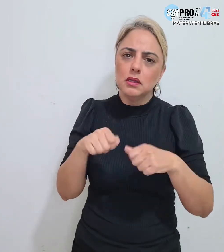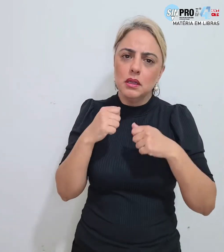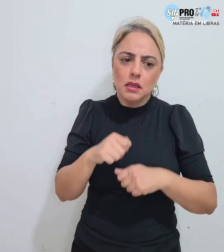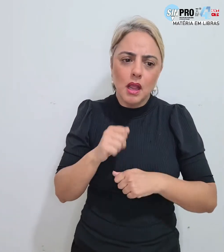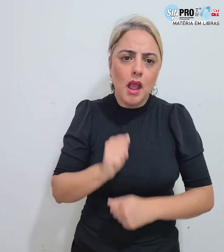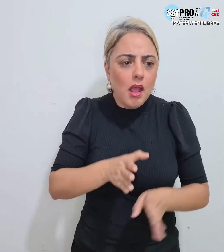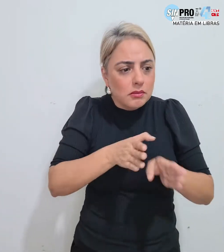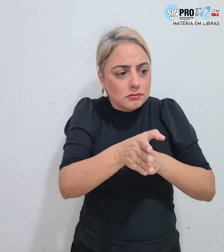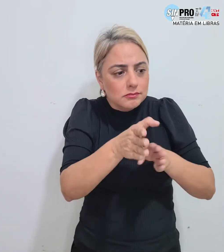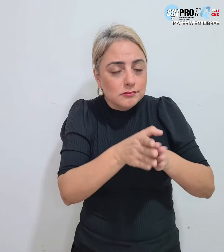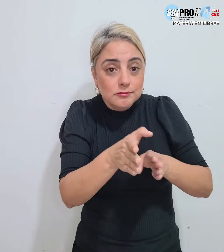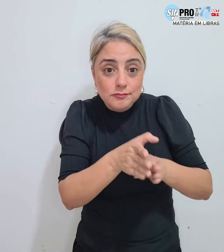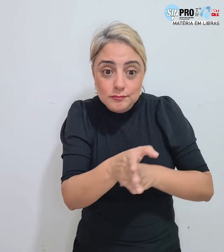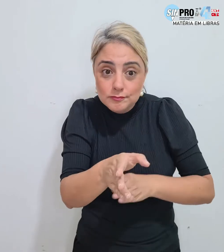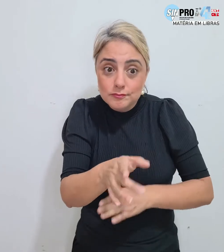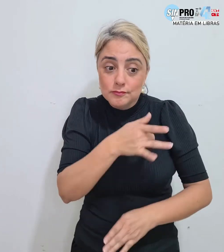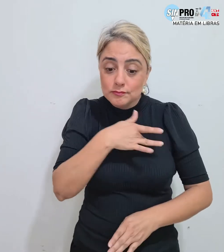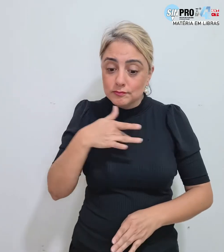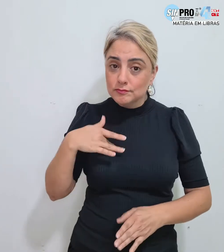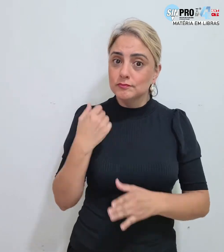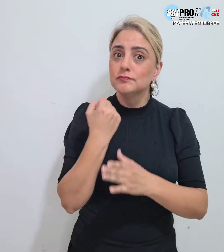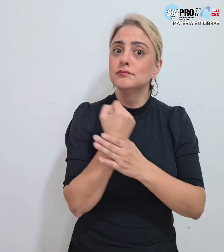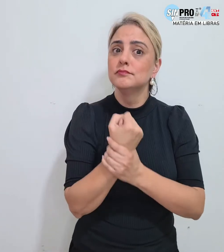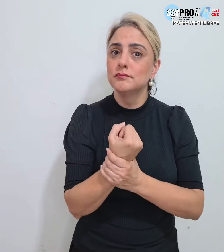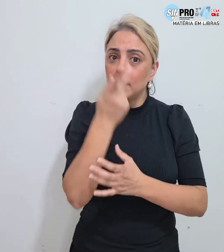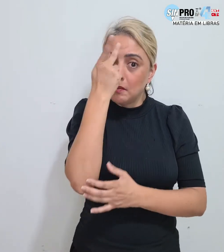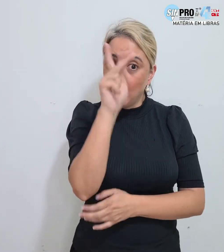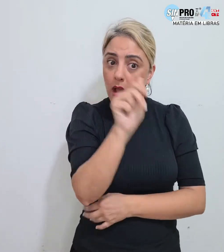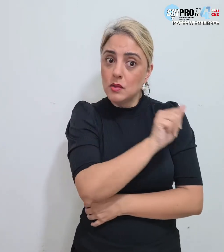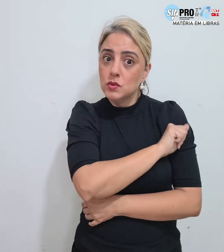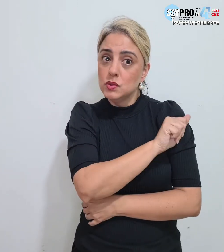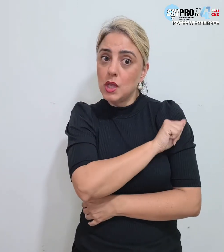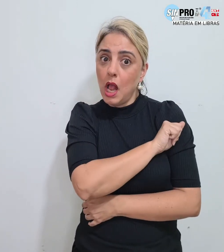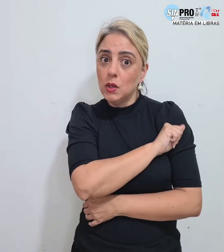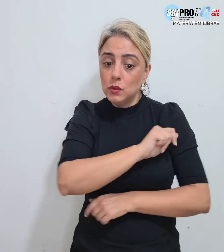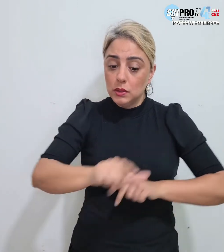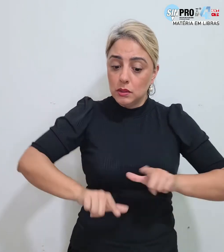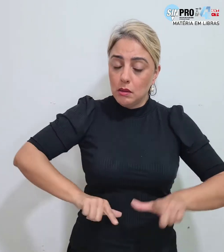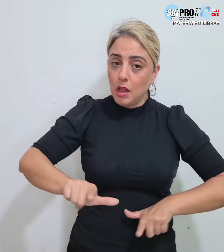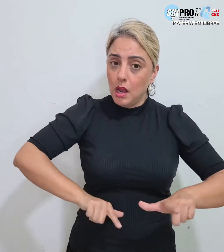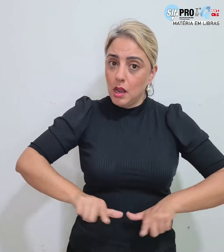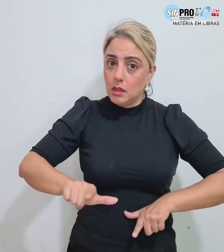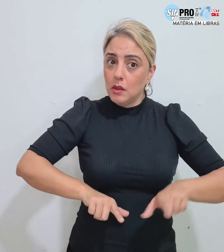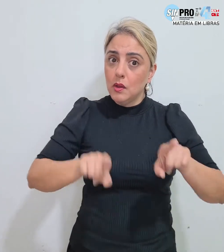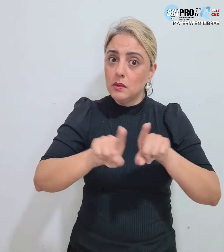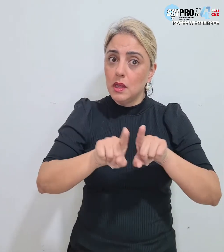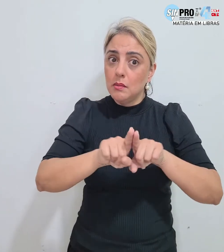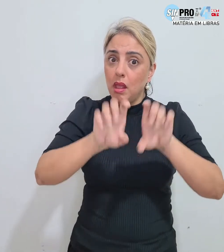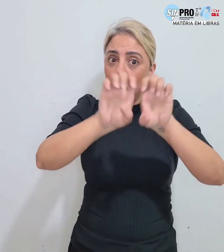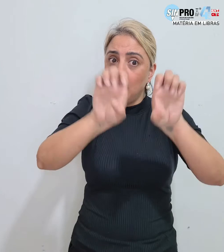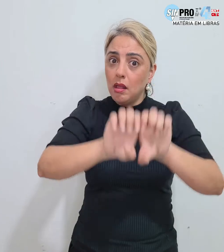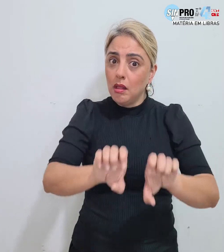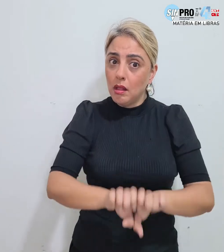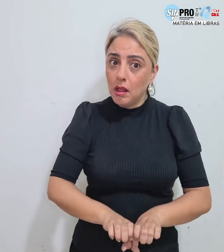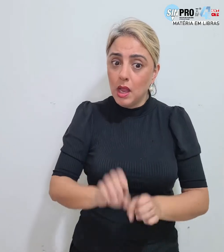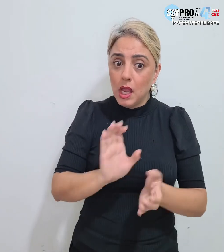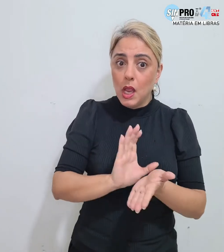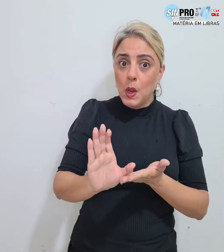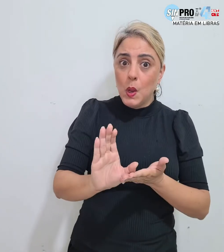e seguir as medidas de saúde e segurança para os alunos e os funcionários, bem como a estrutura e os recursos